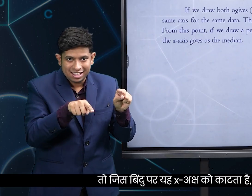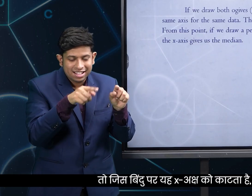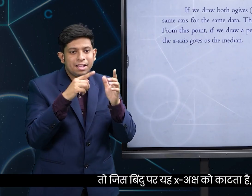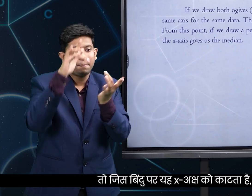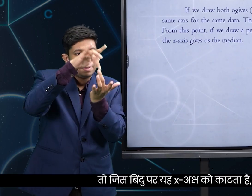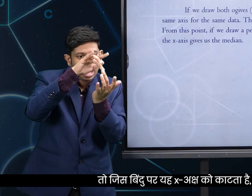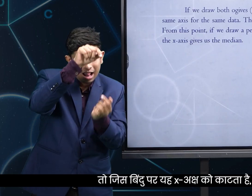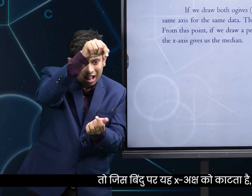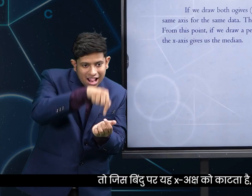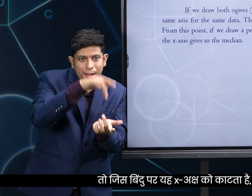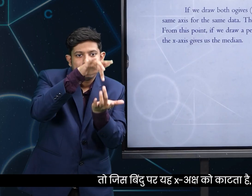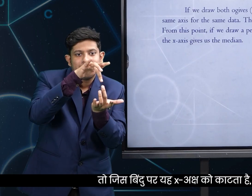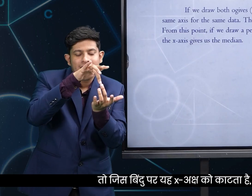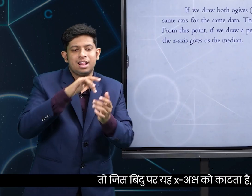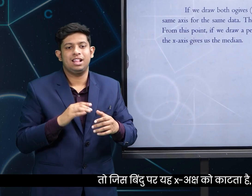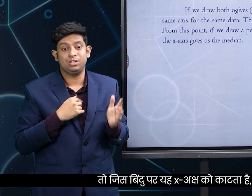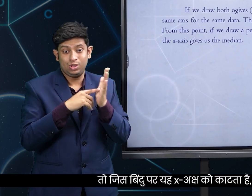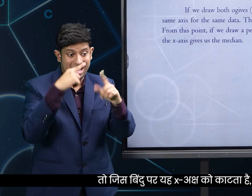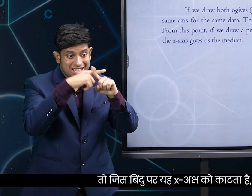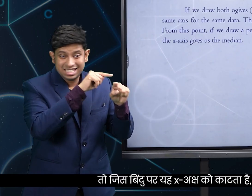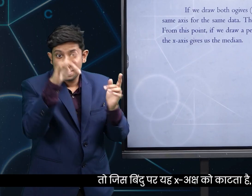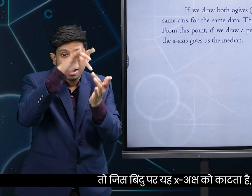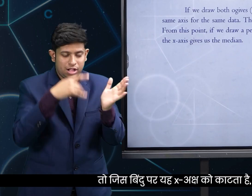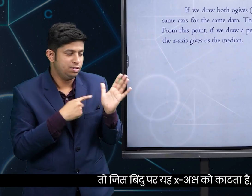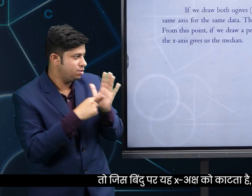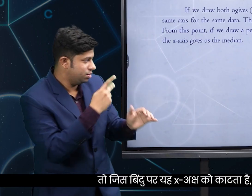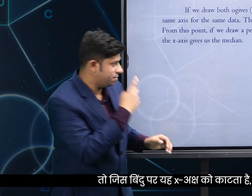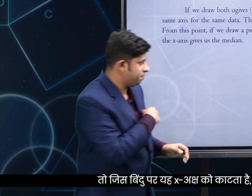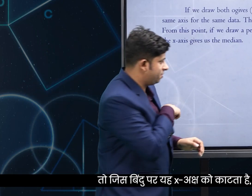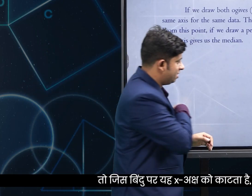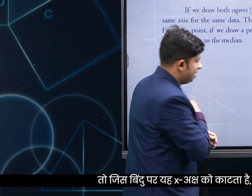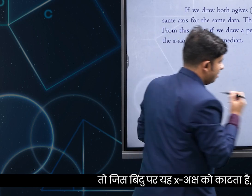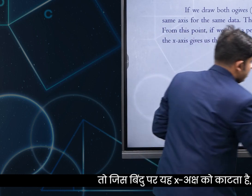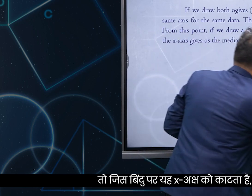बिंदु पर यह एक्स अक्ष को काटते हैं वह हमें माध्यिका देता है।